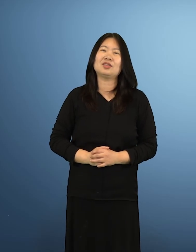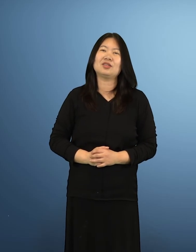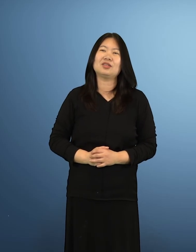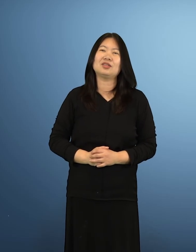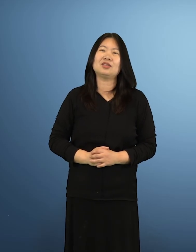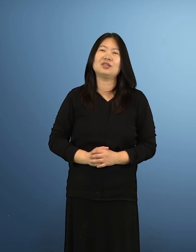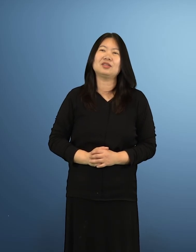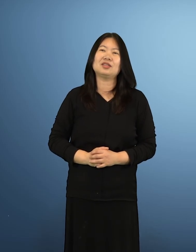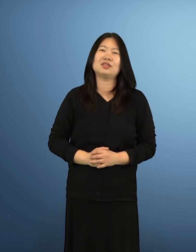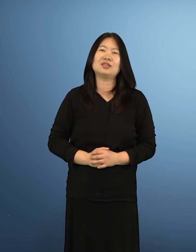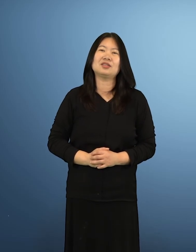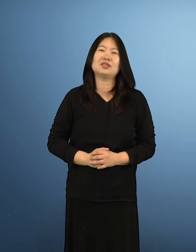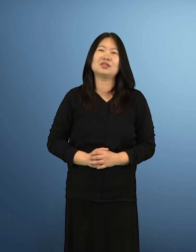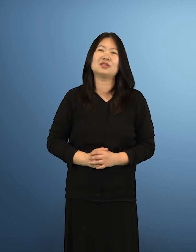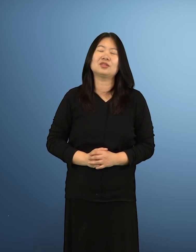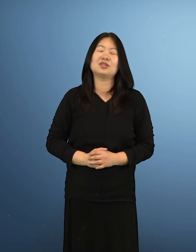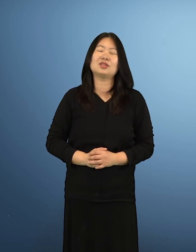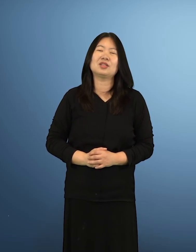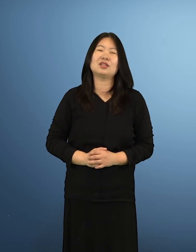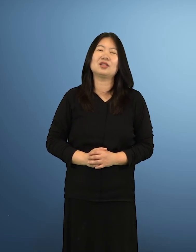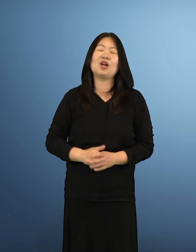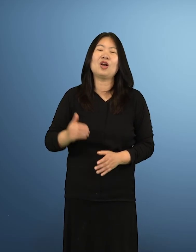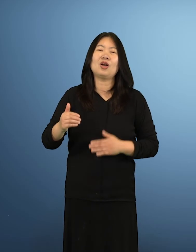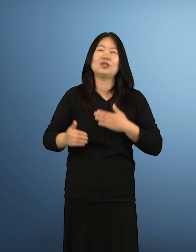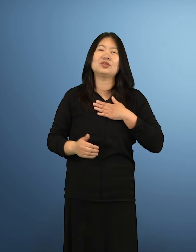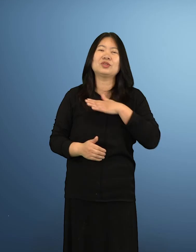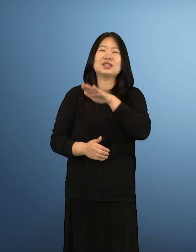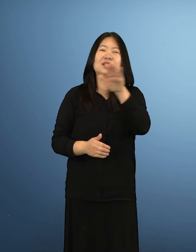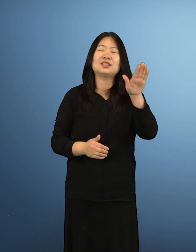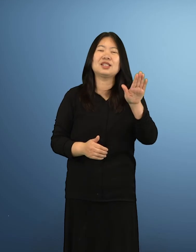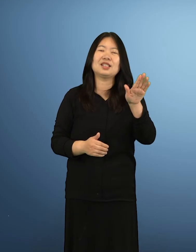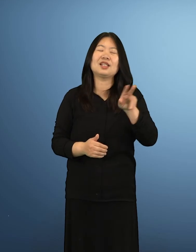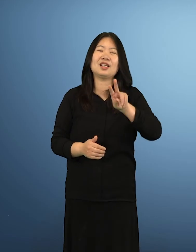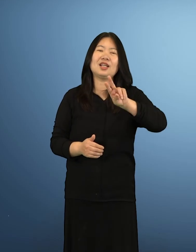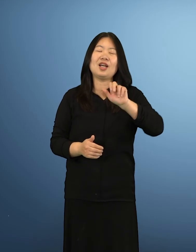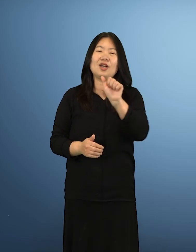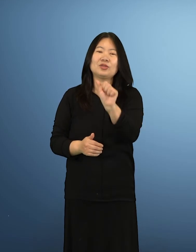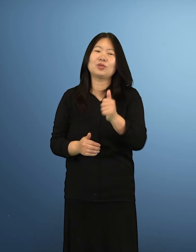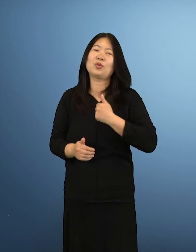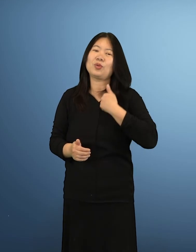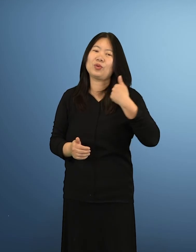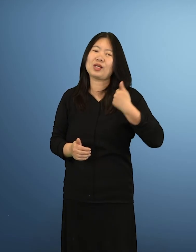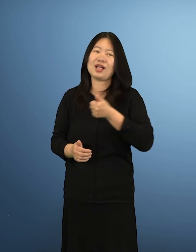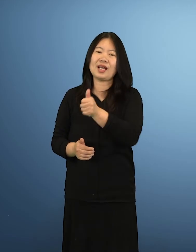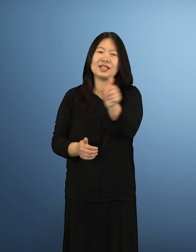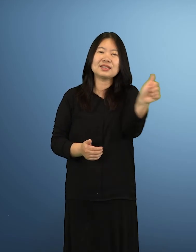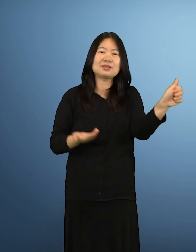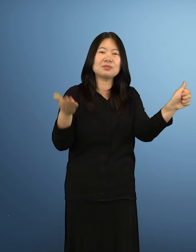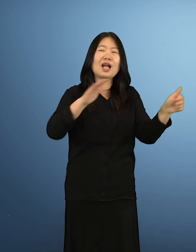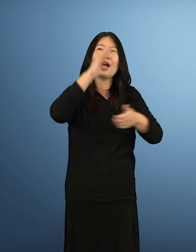우린 돌아서도 그는 변치 않네.